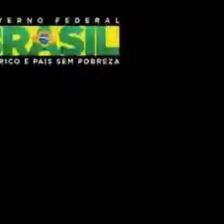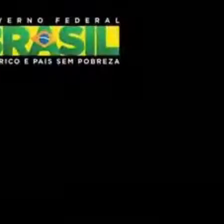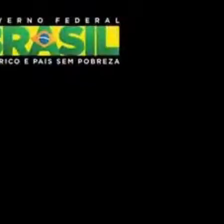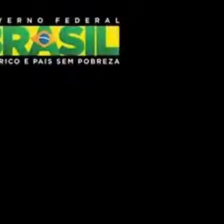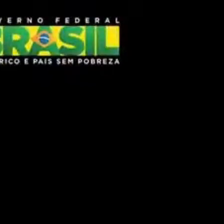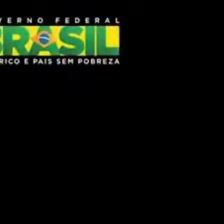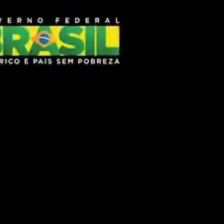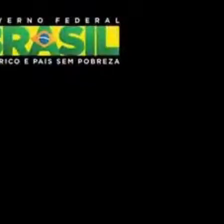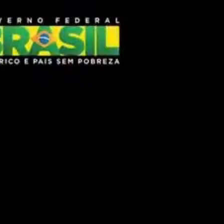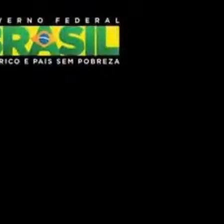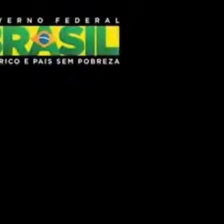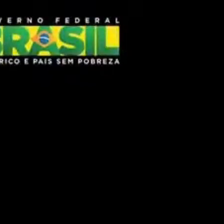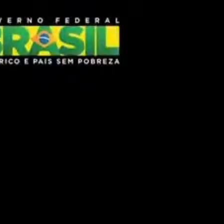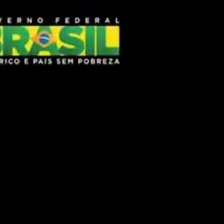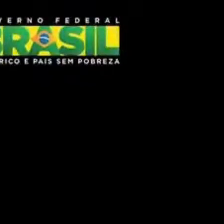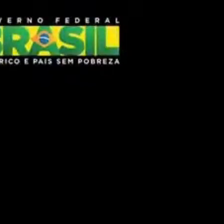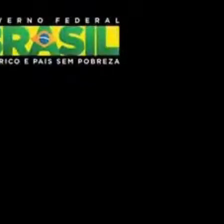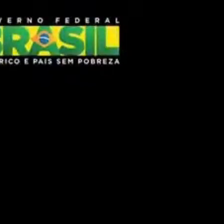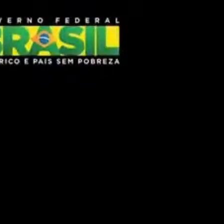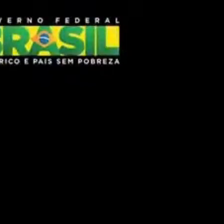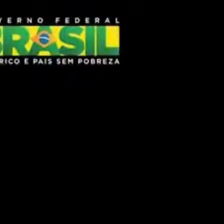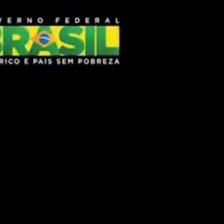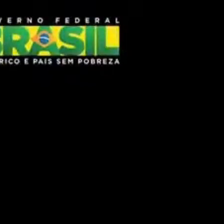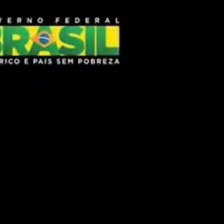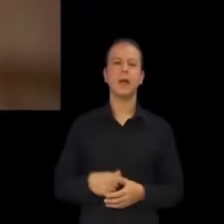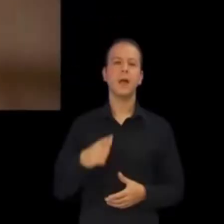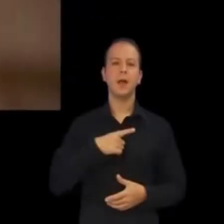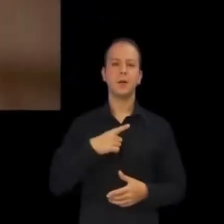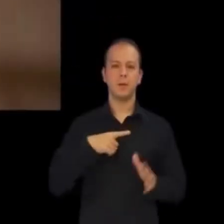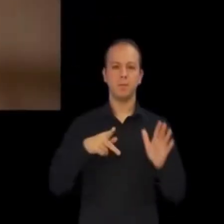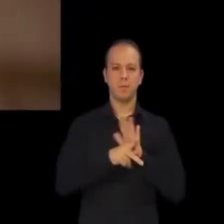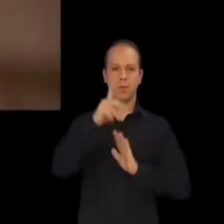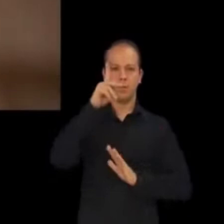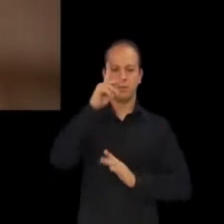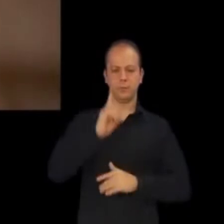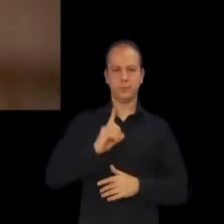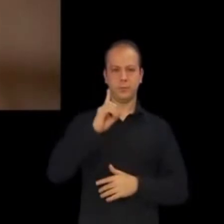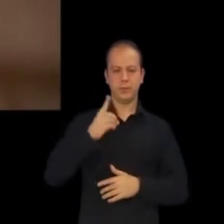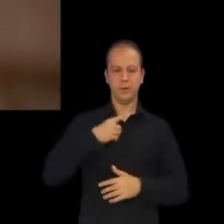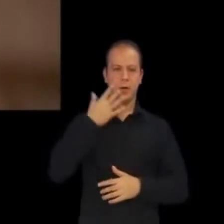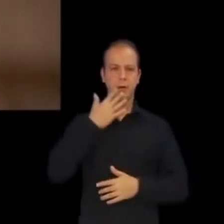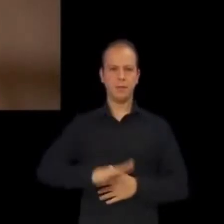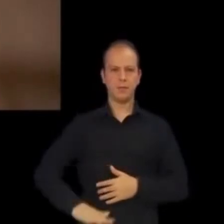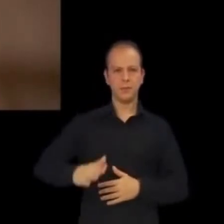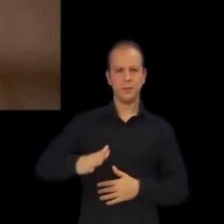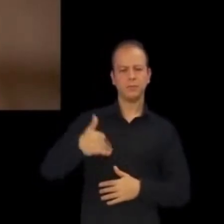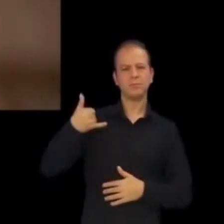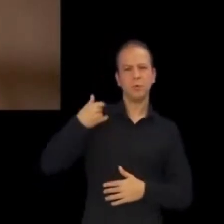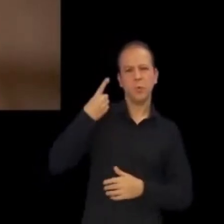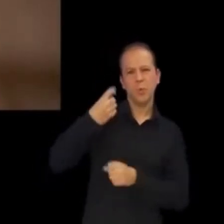Da Cultura apresenta. Daniela Soares. Eu tenho paralisia infantil,